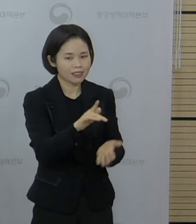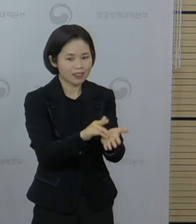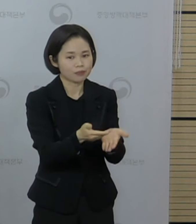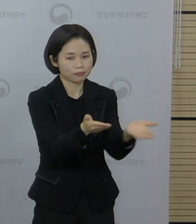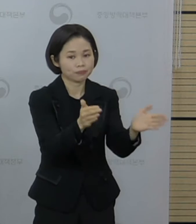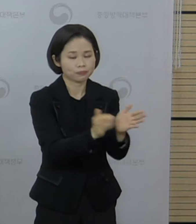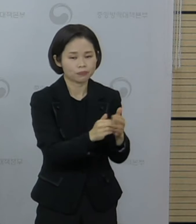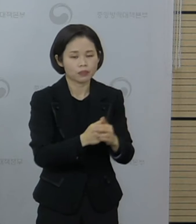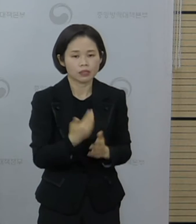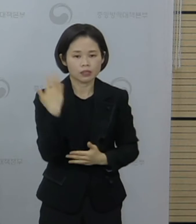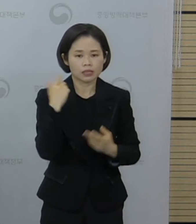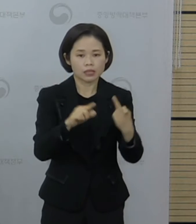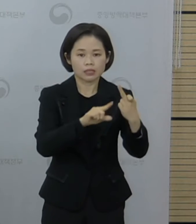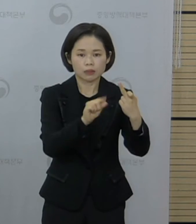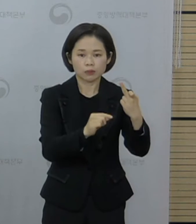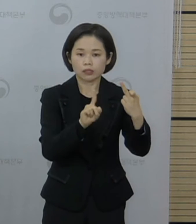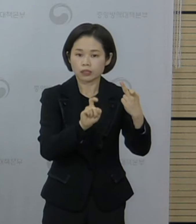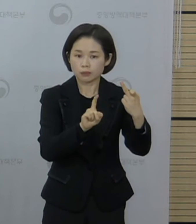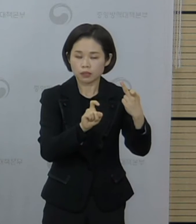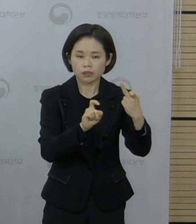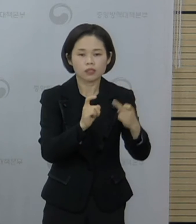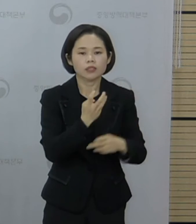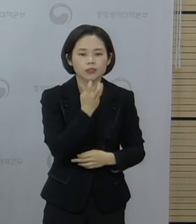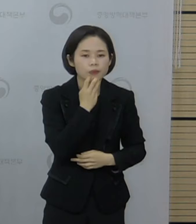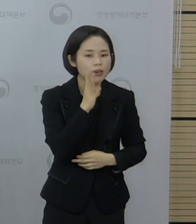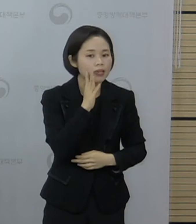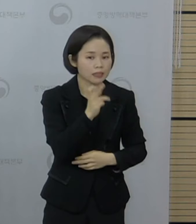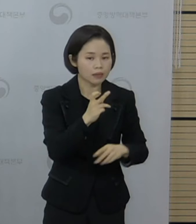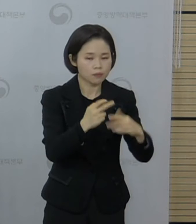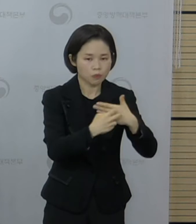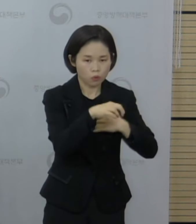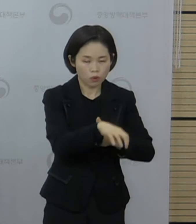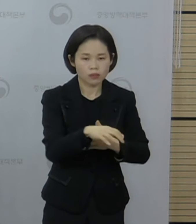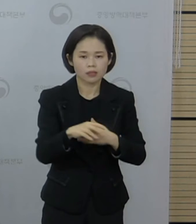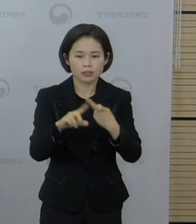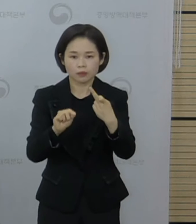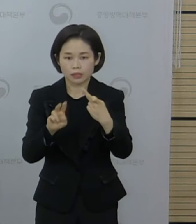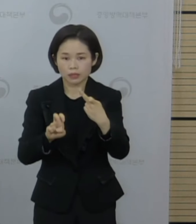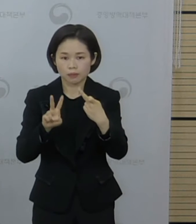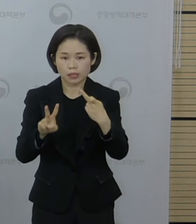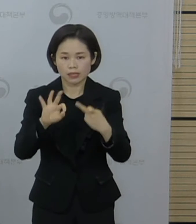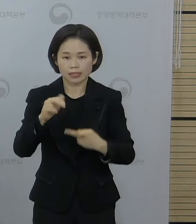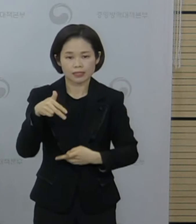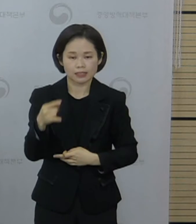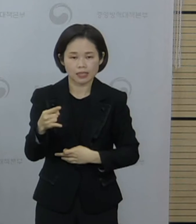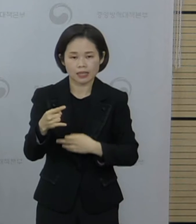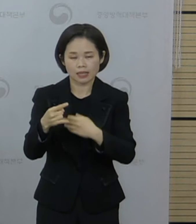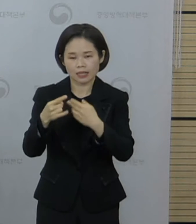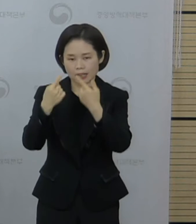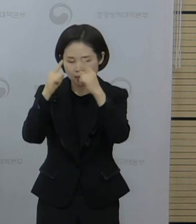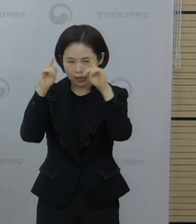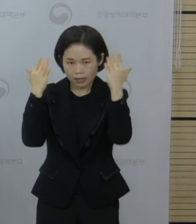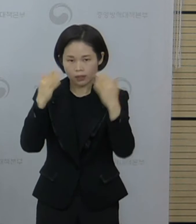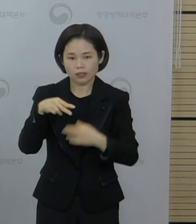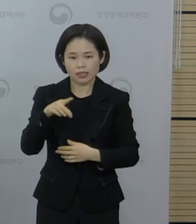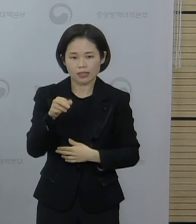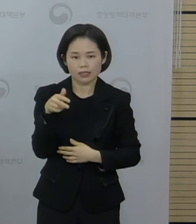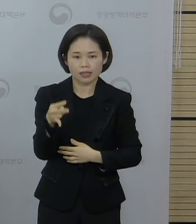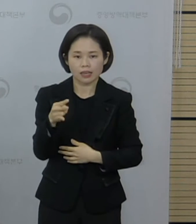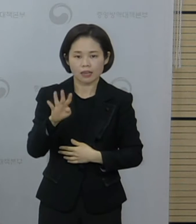지난 12월 11일의 서울 아산병원 12월 22일에 인제대학교 상계백병원 2 그